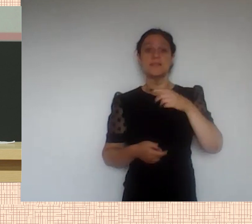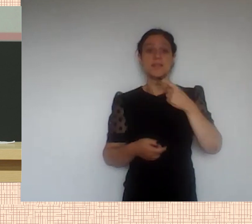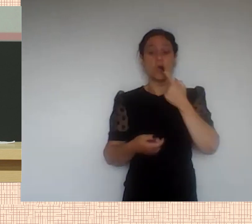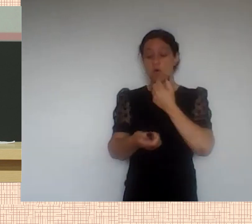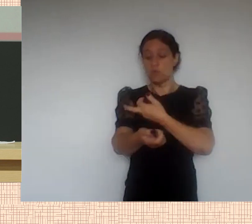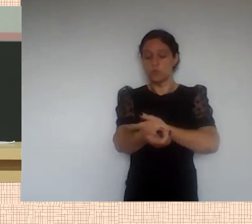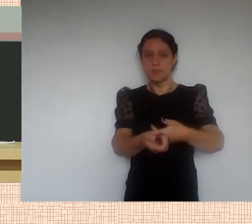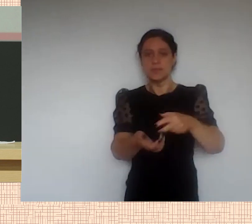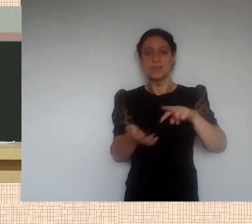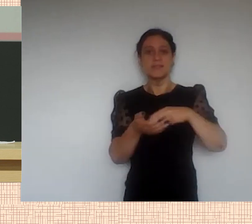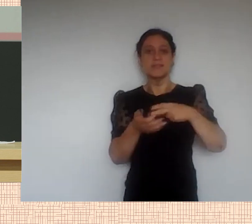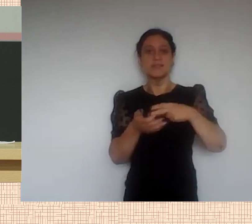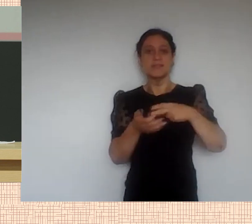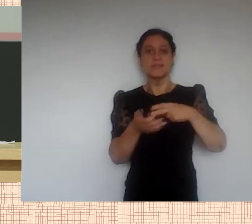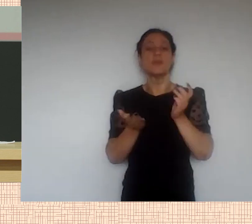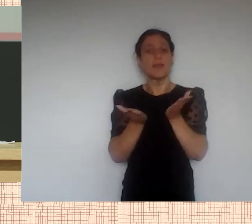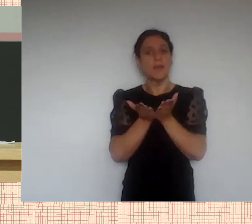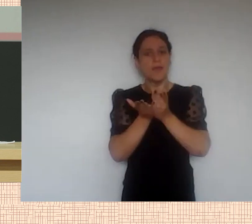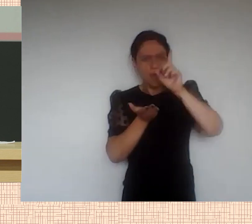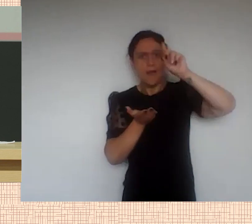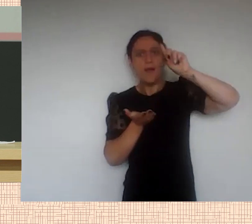é a palavra.